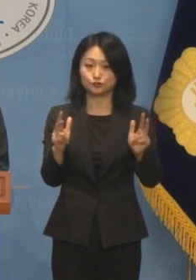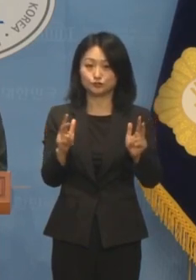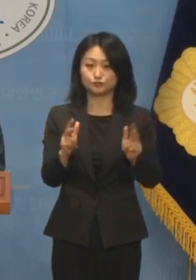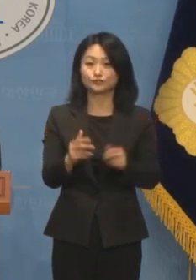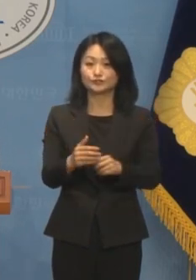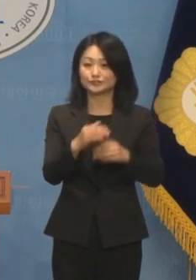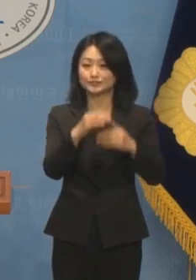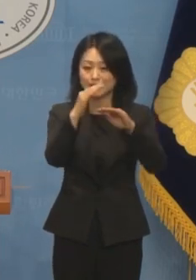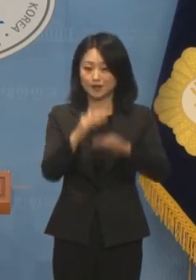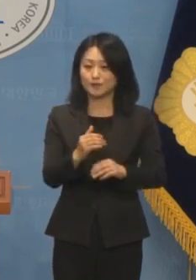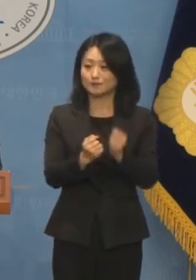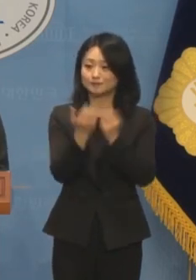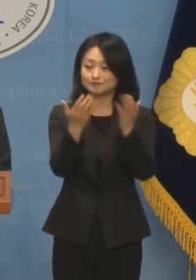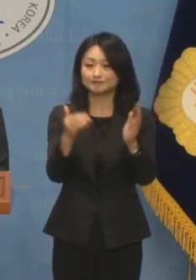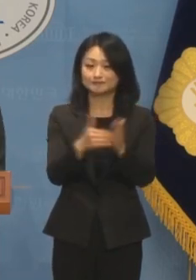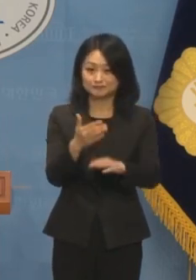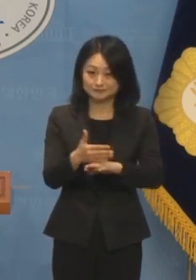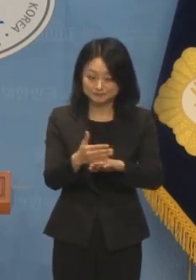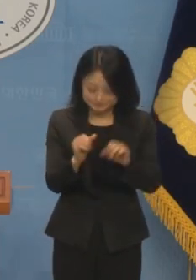마칩니다. 감사합니다.